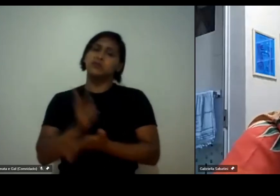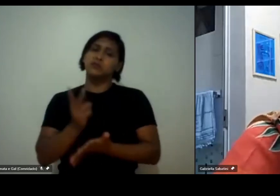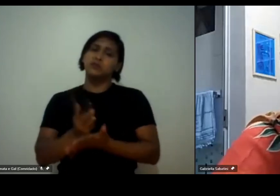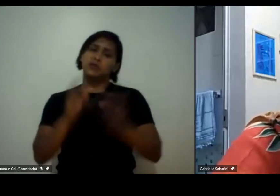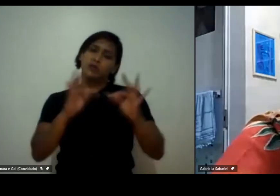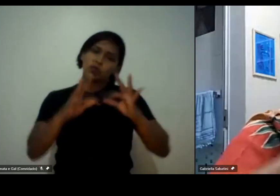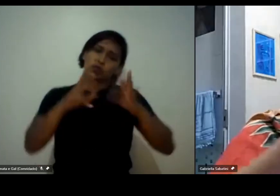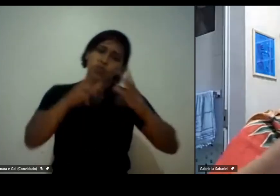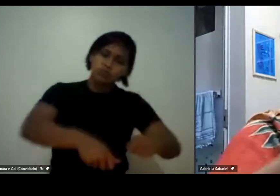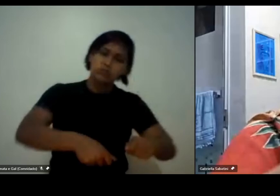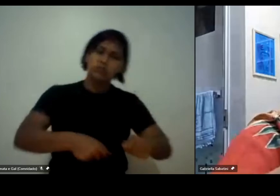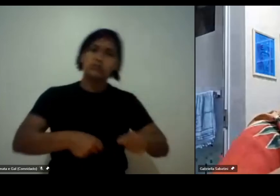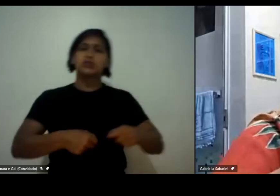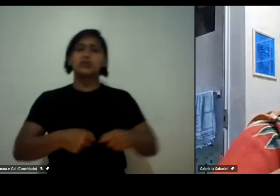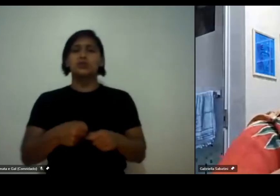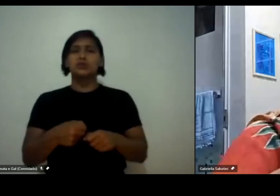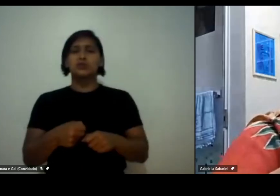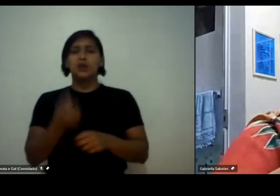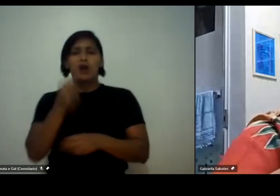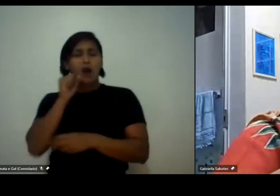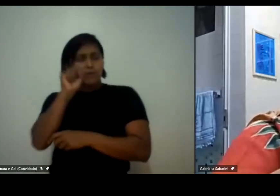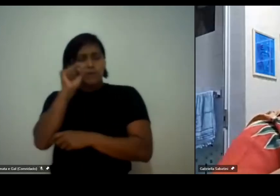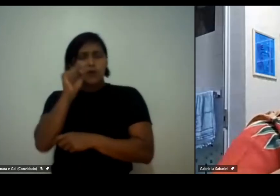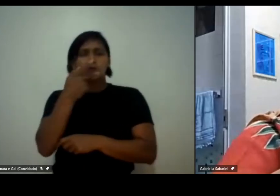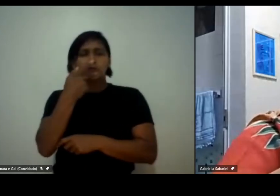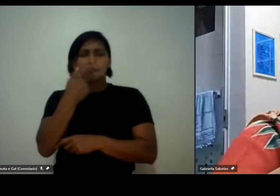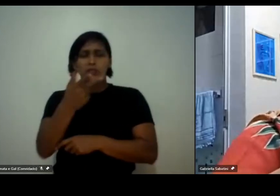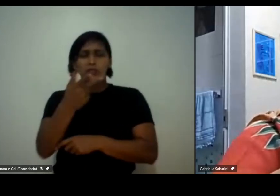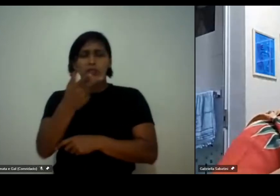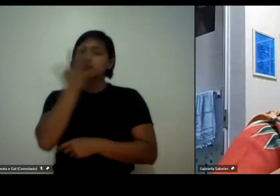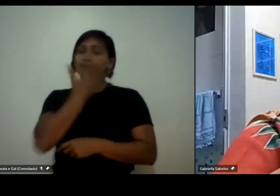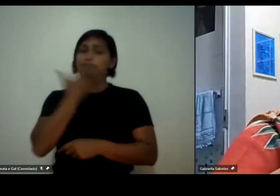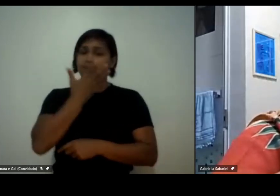toda a brutalidade de nossas paixões.